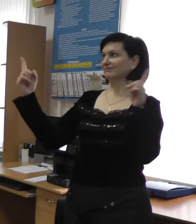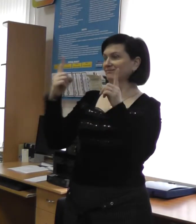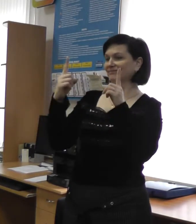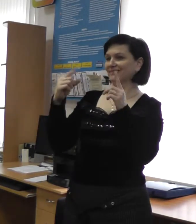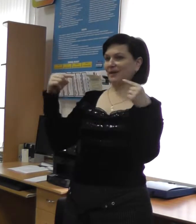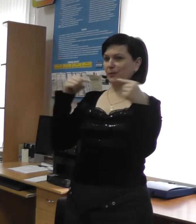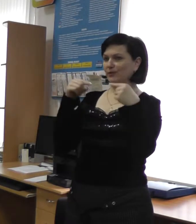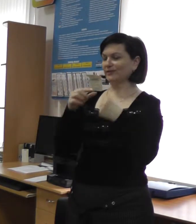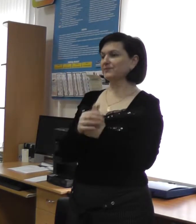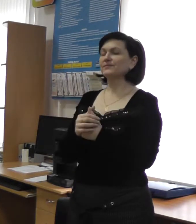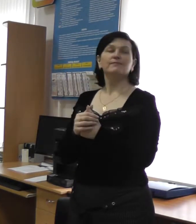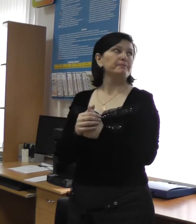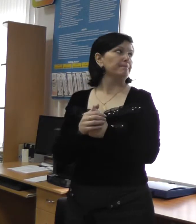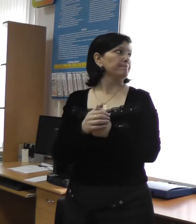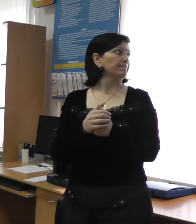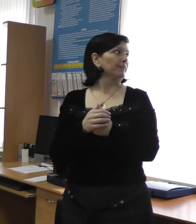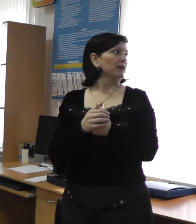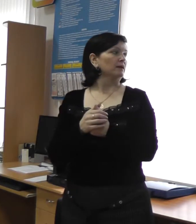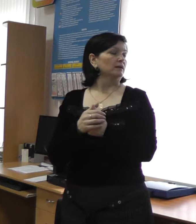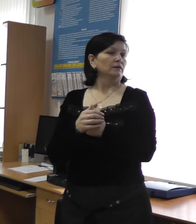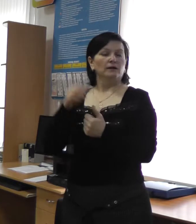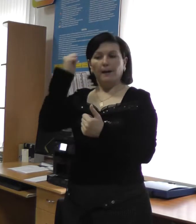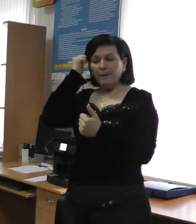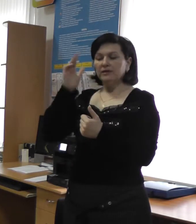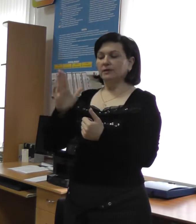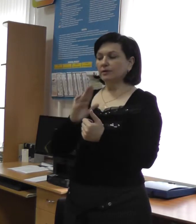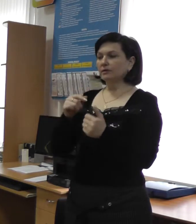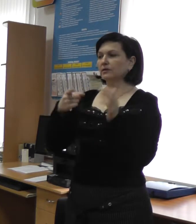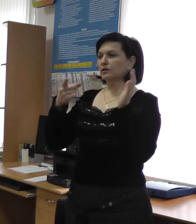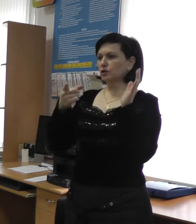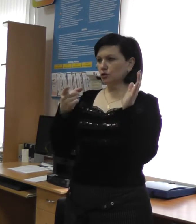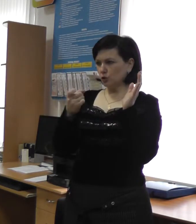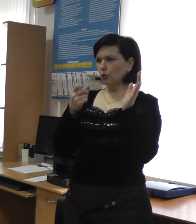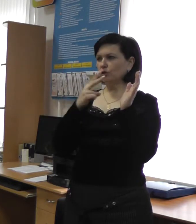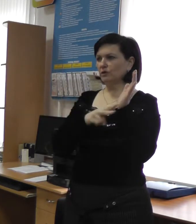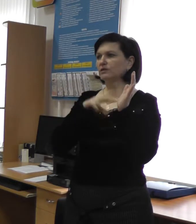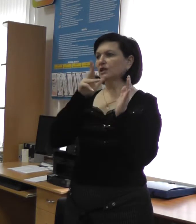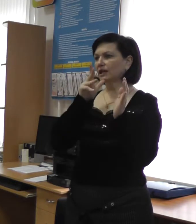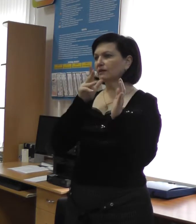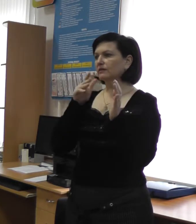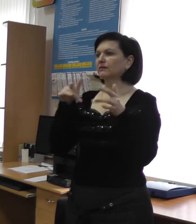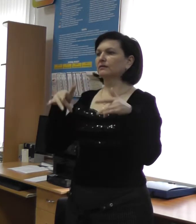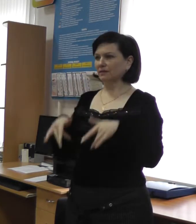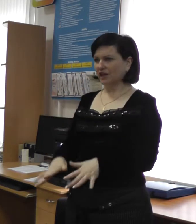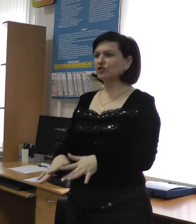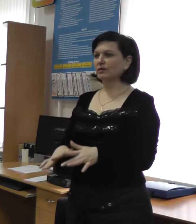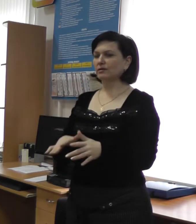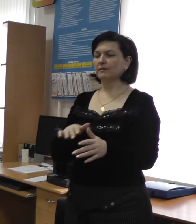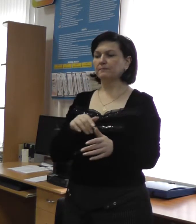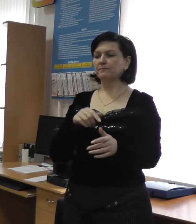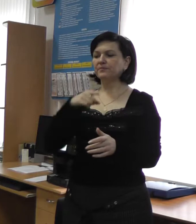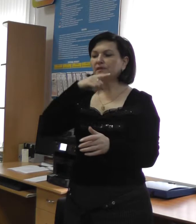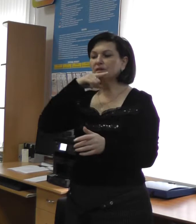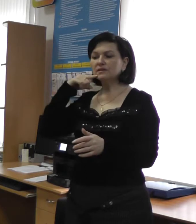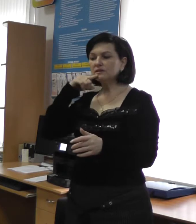Николаю Егоровичу Никифораке был поставлен к 170-летию со дня рождения. Человеку из плеяды